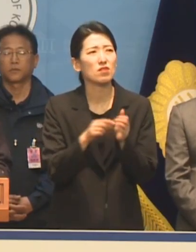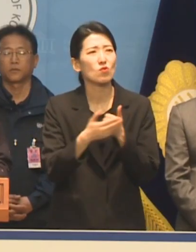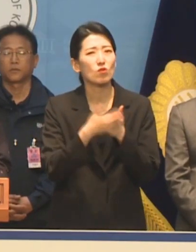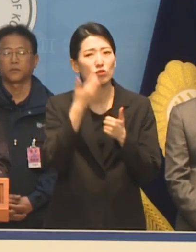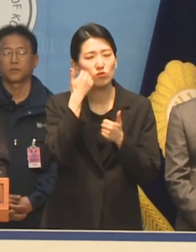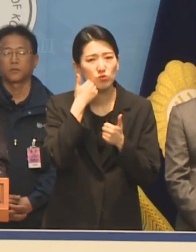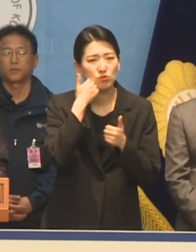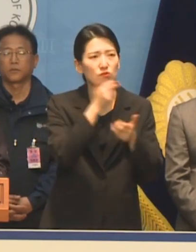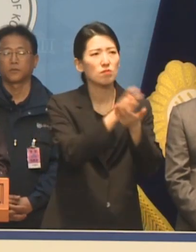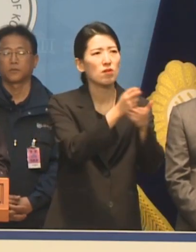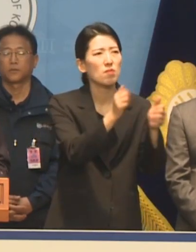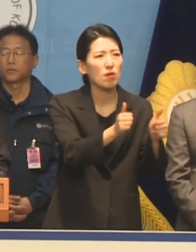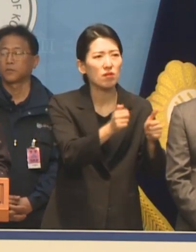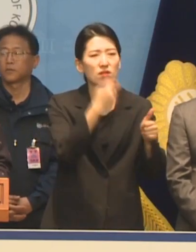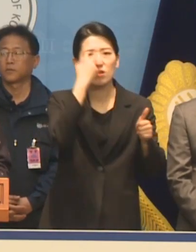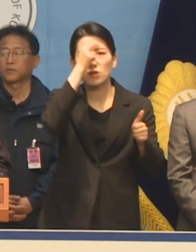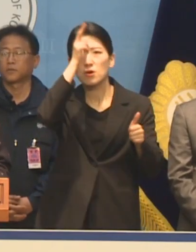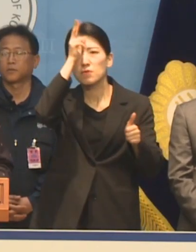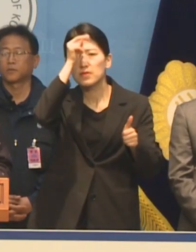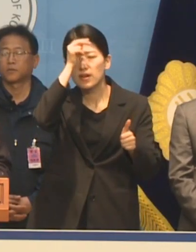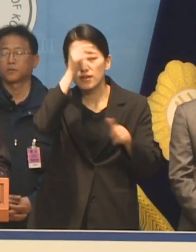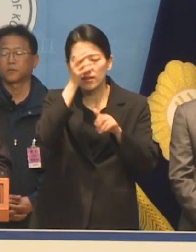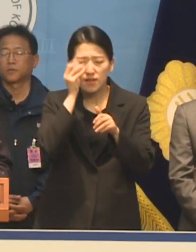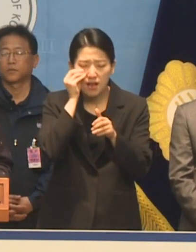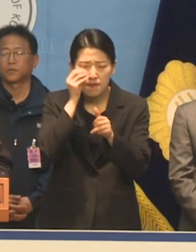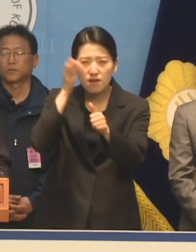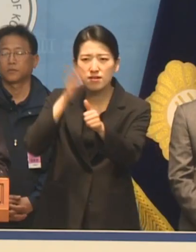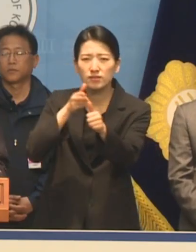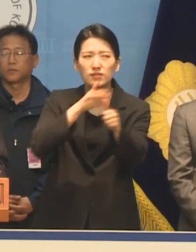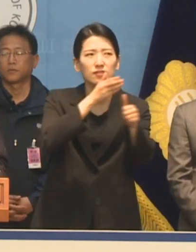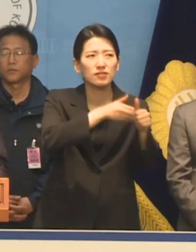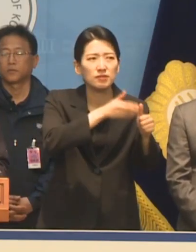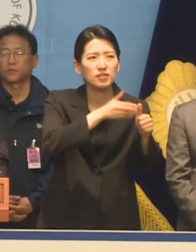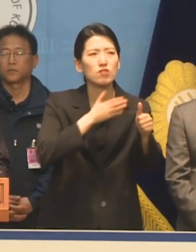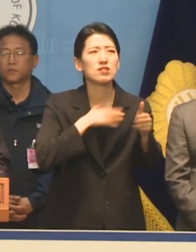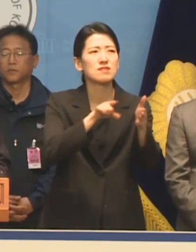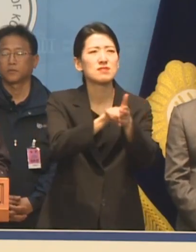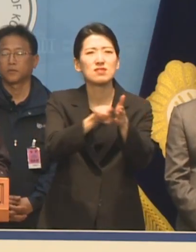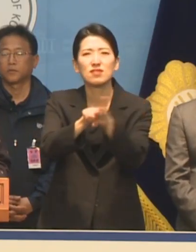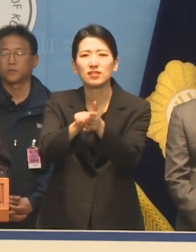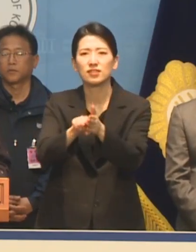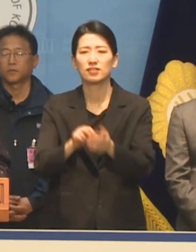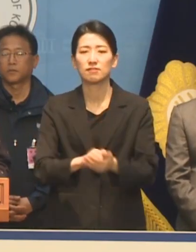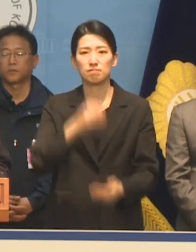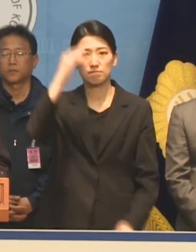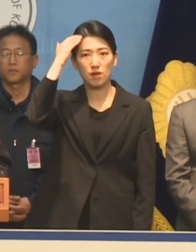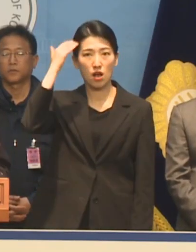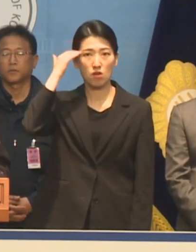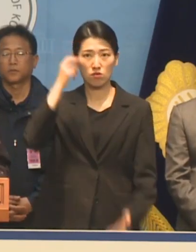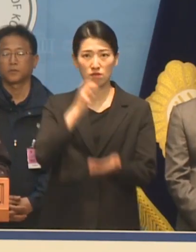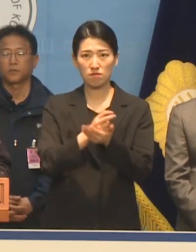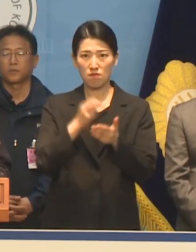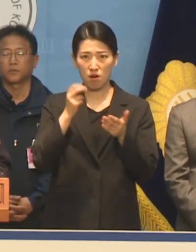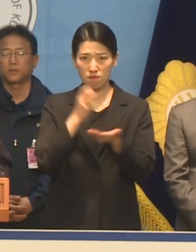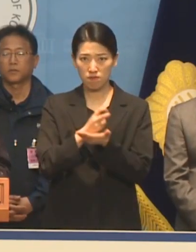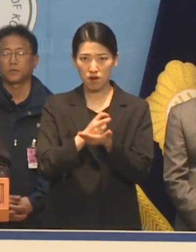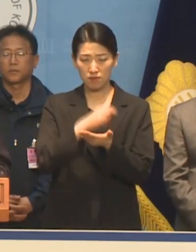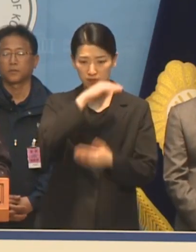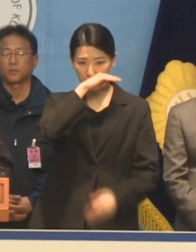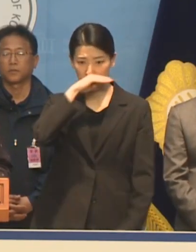없습니다. 검찰과 법원에 요청드립니다. 대한민국의 사법정의가